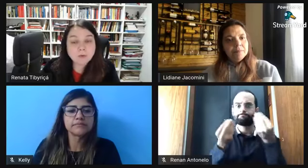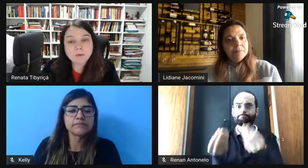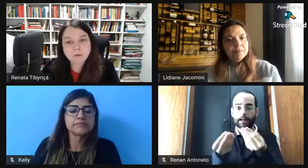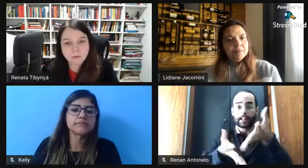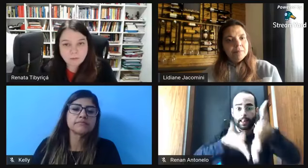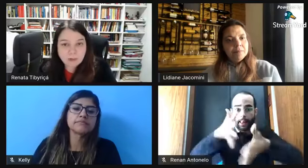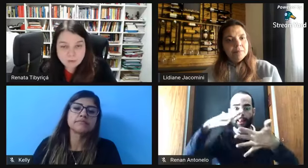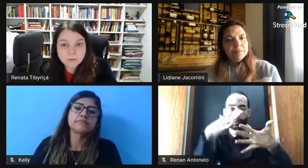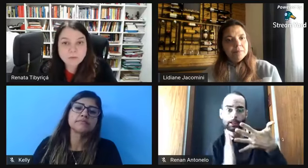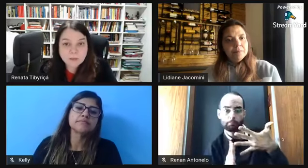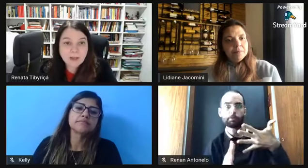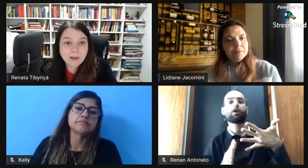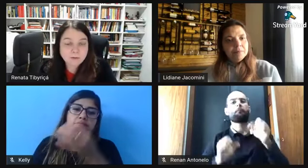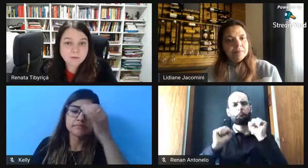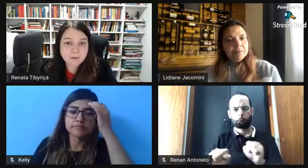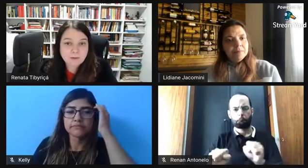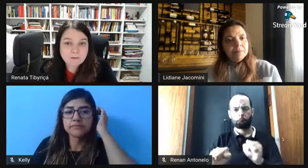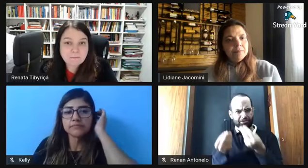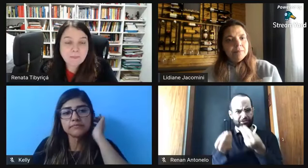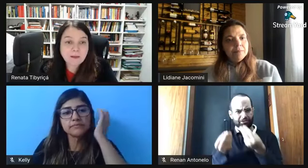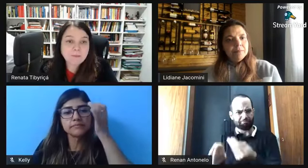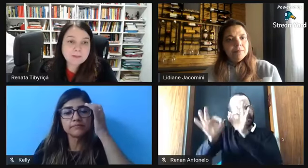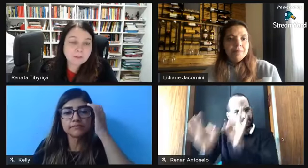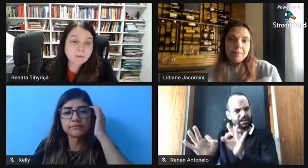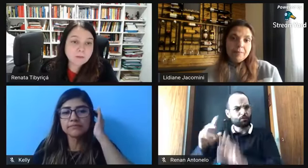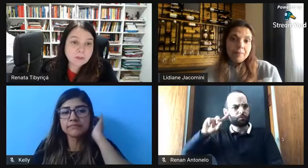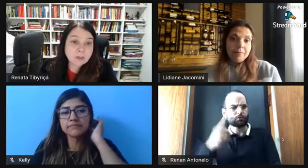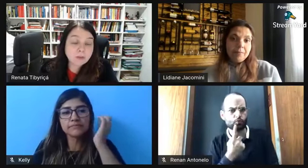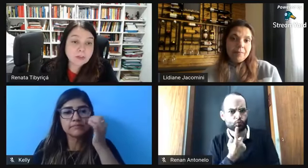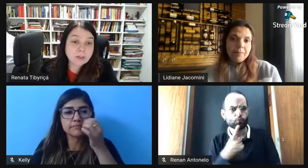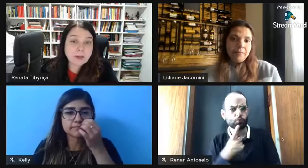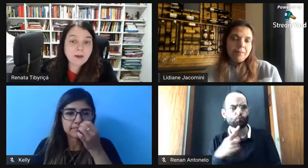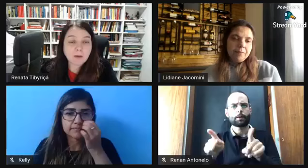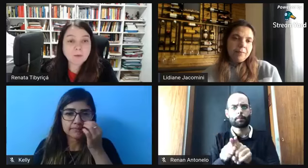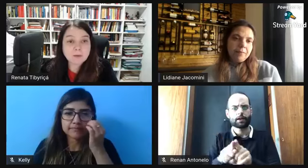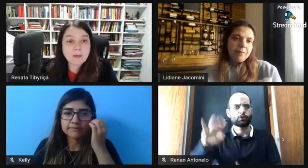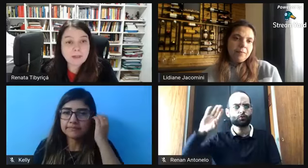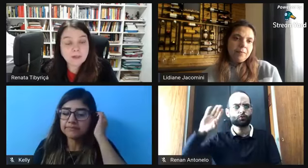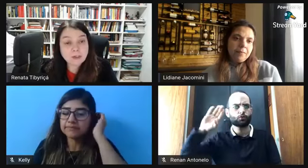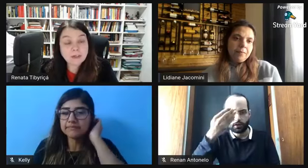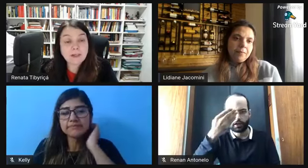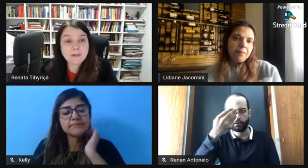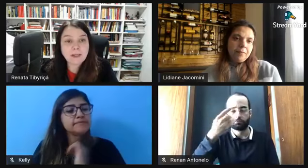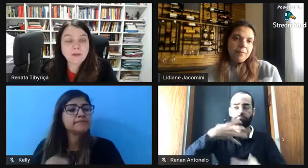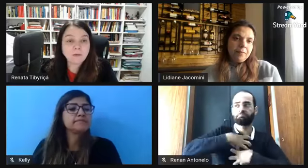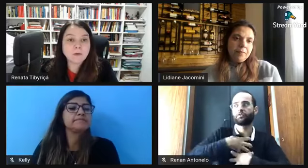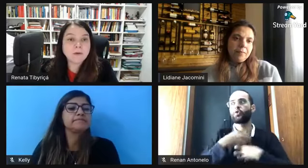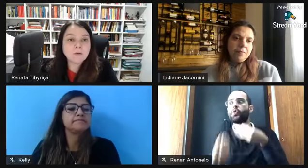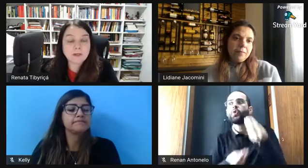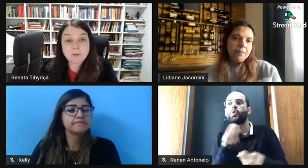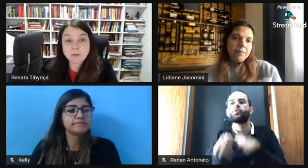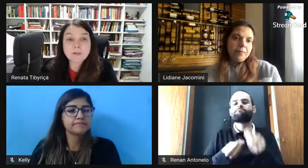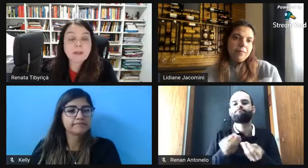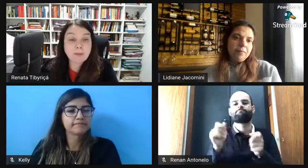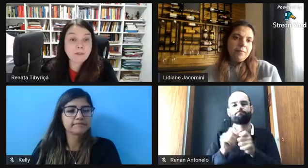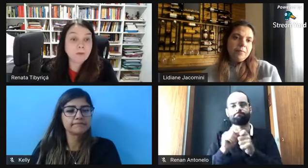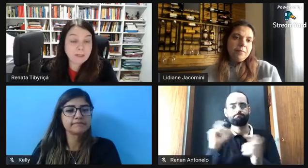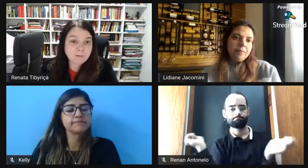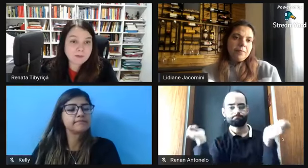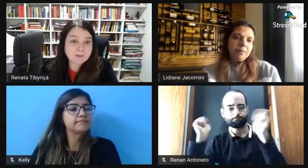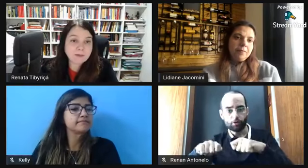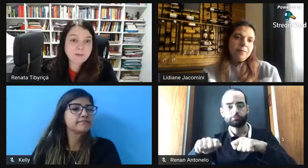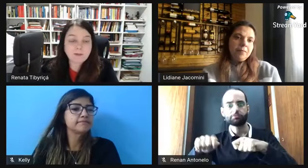para surdos quanto para surdos cegos, né? Pensando no sentido de ter a possibilidade de que, tendo as pessoas